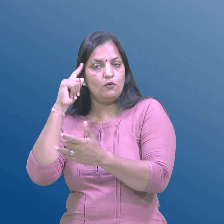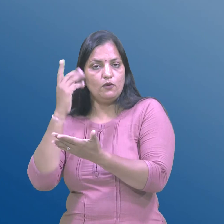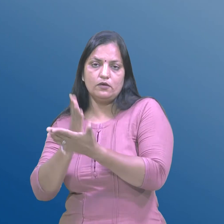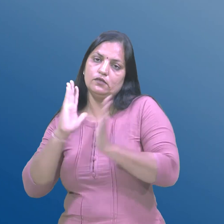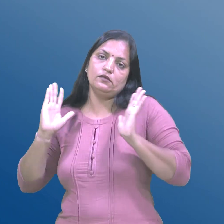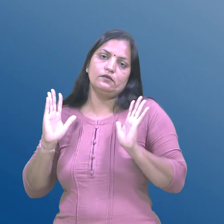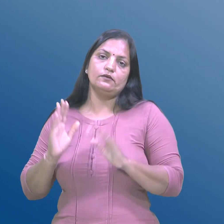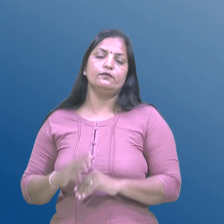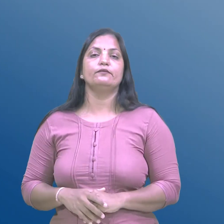ત્રીજું,